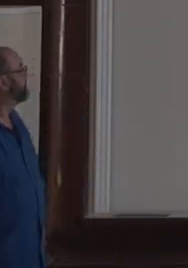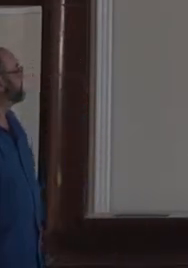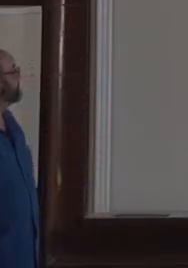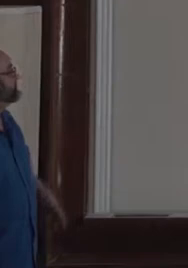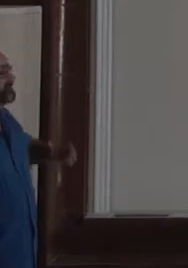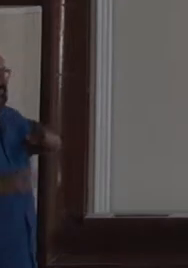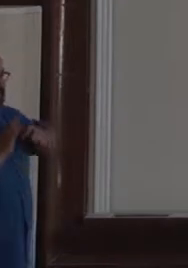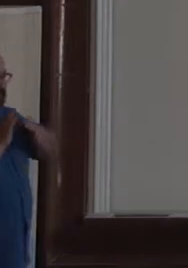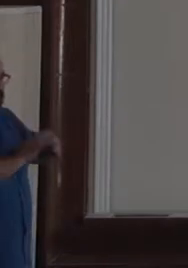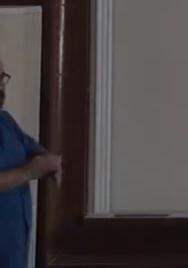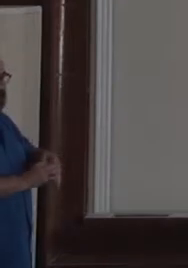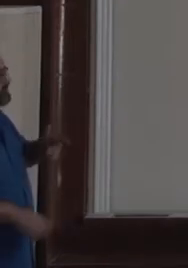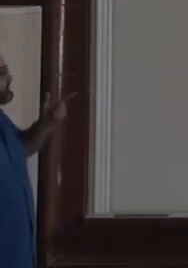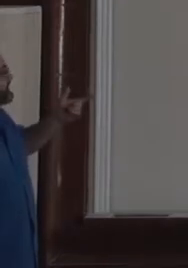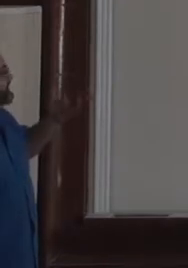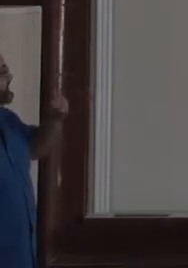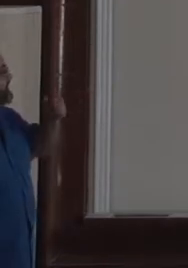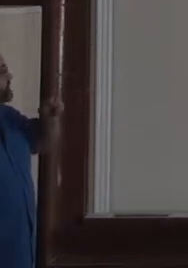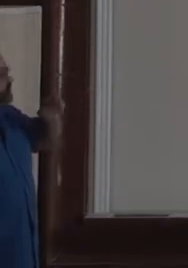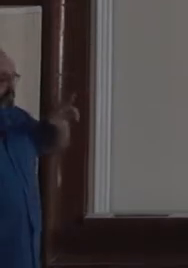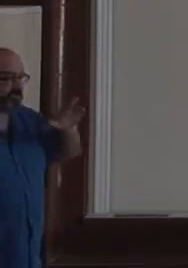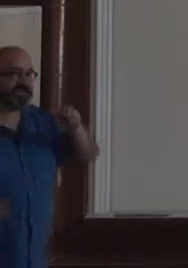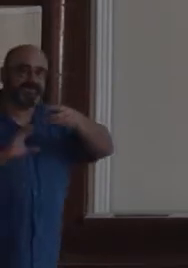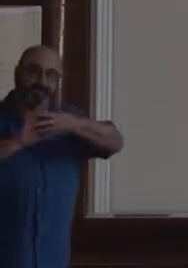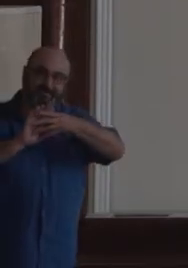Dans la continuité de ces histoires de fixtures paramétrées,